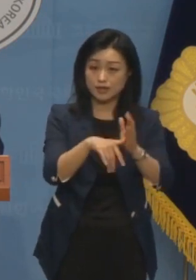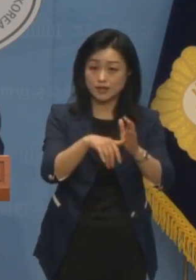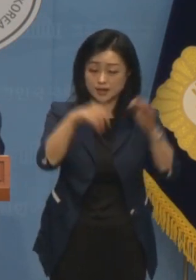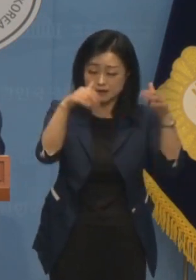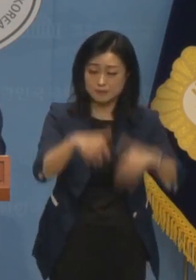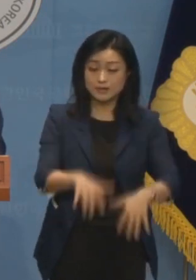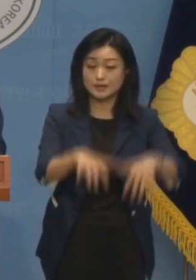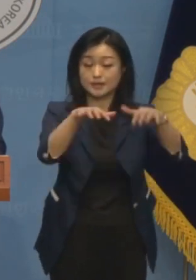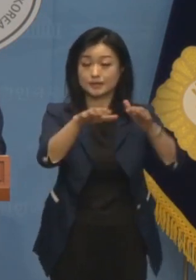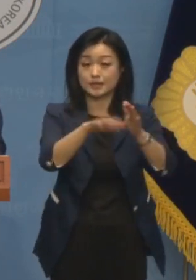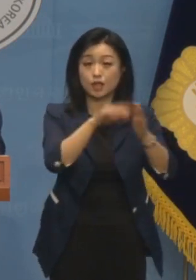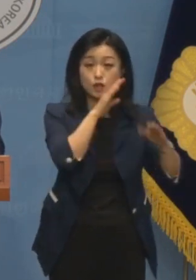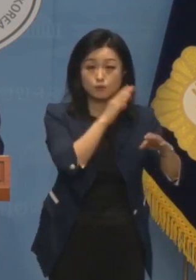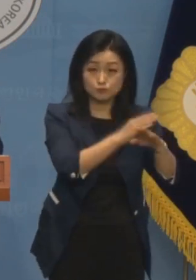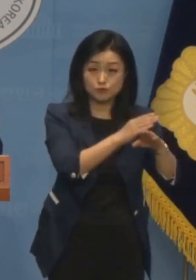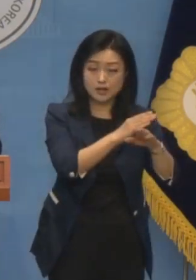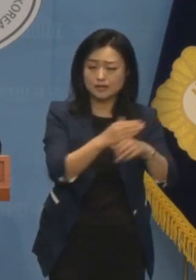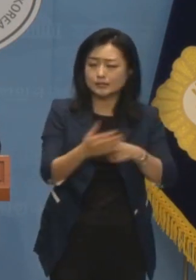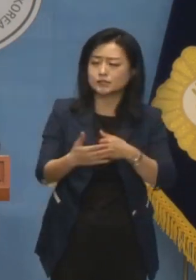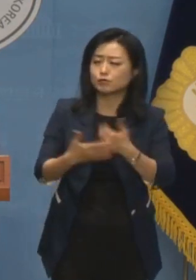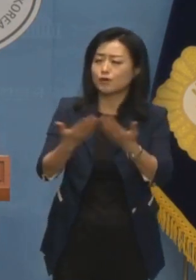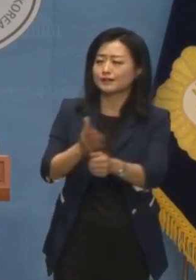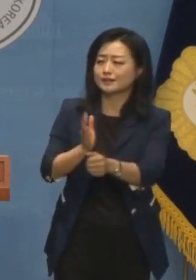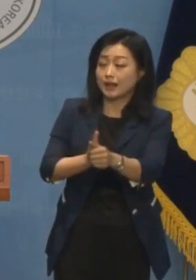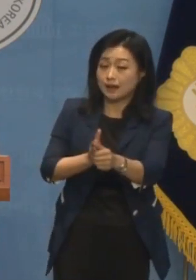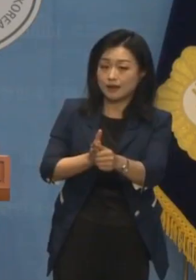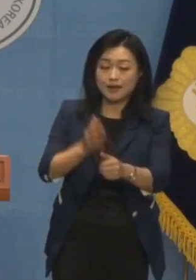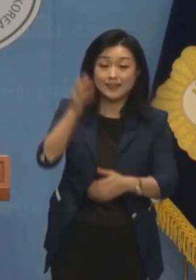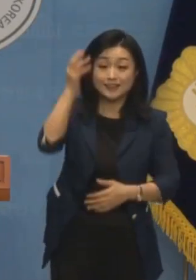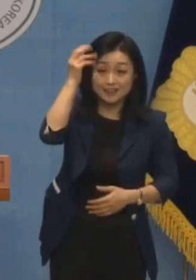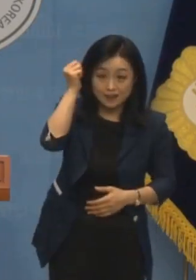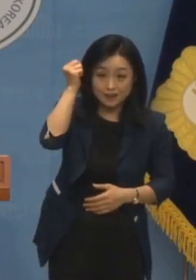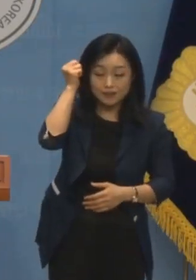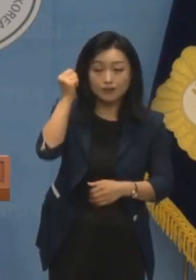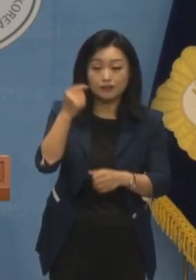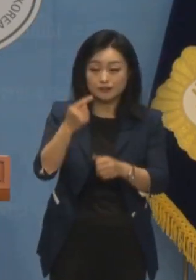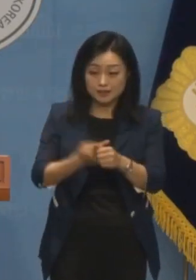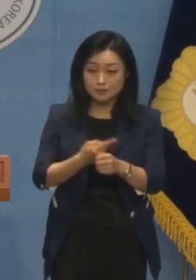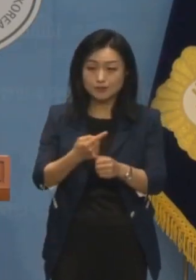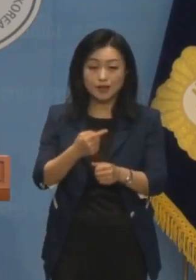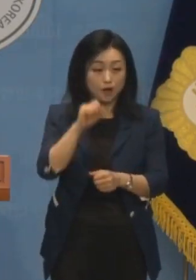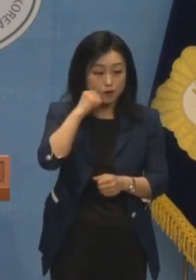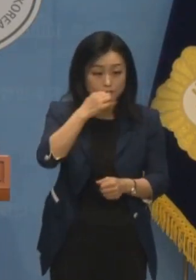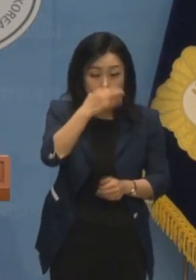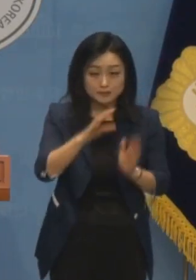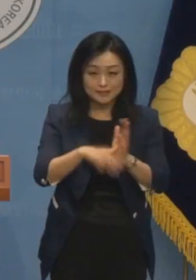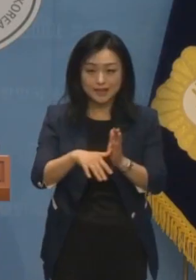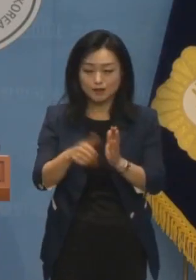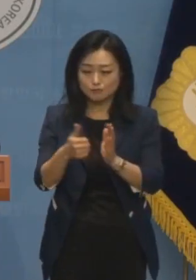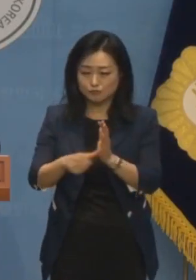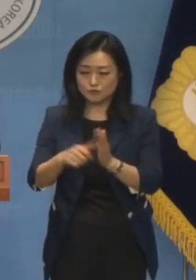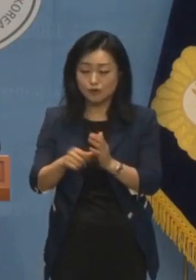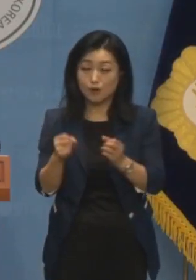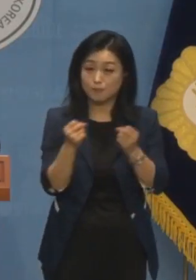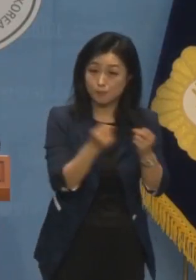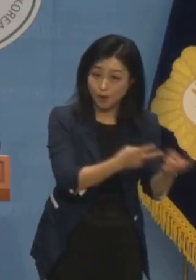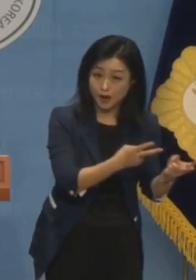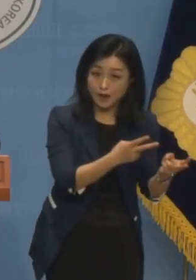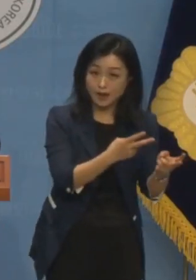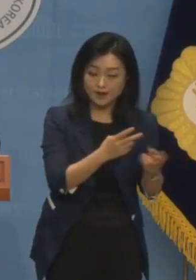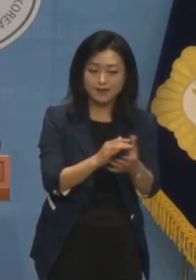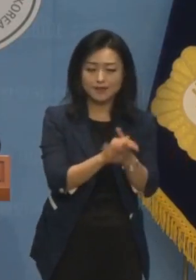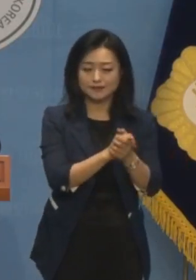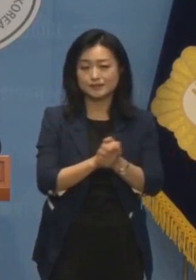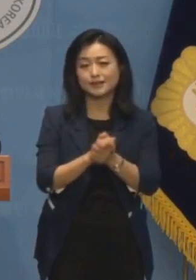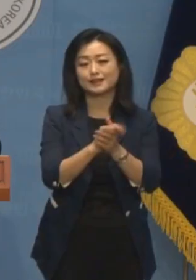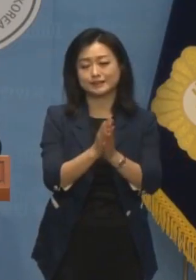때 북한이 우리에게 보내온 수해 지원을 기억합니다. 민족화에는 그렇게 서로 어려울 때 돕는 것으로부터 시작할 수